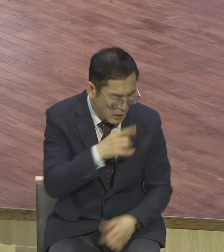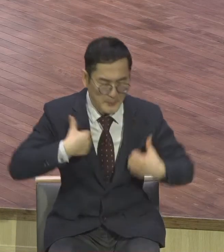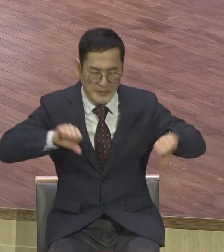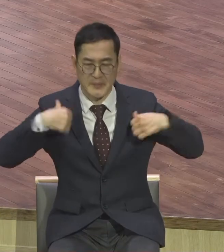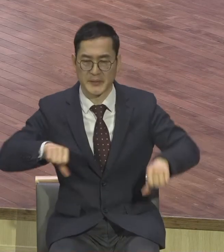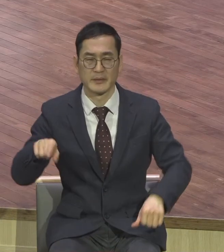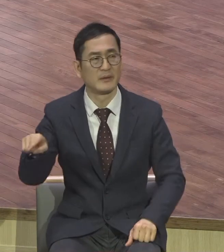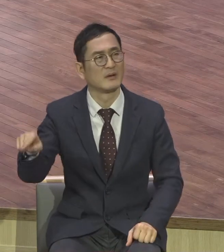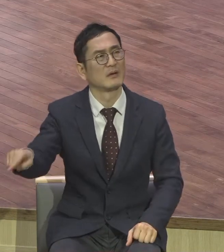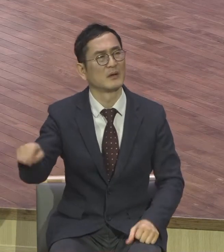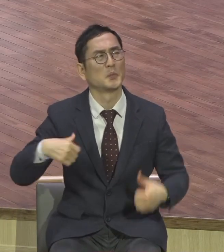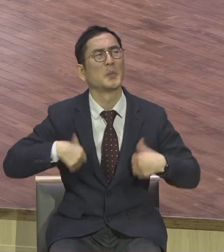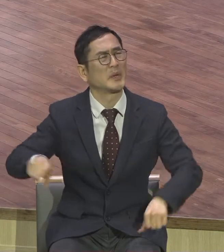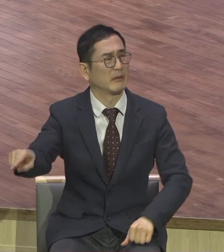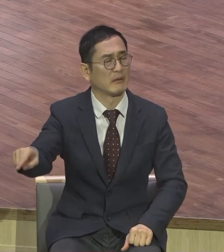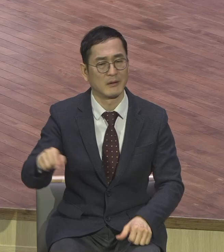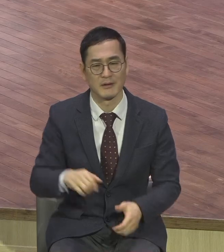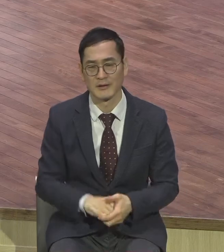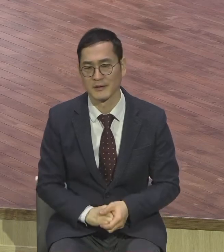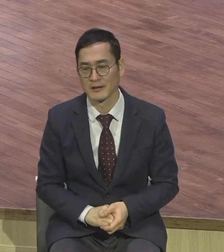그렇게 말을 했어요.